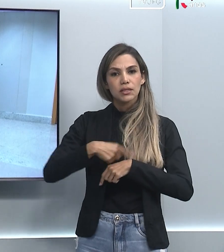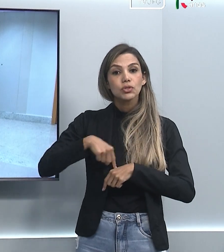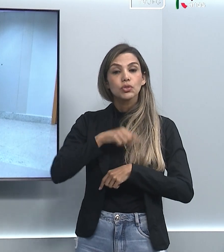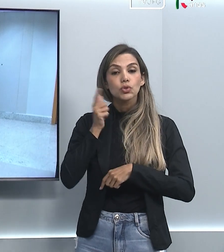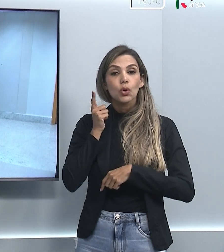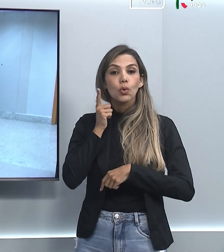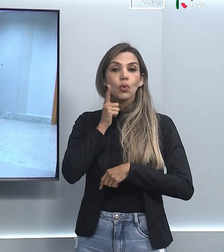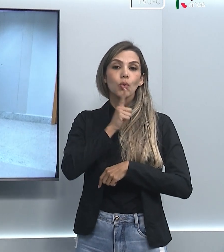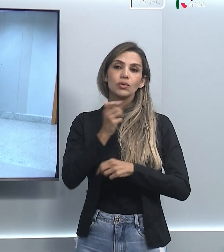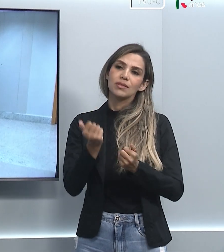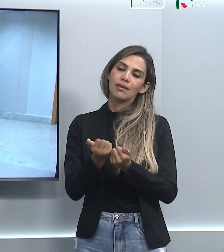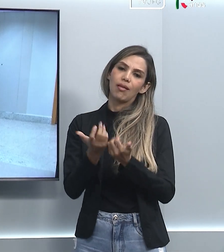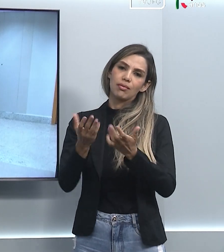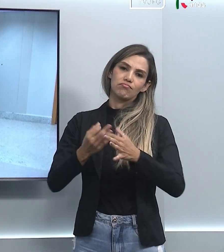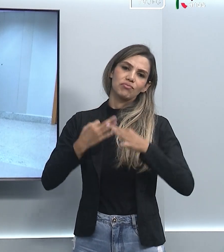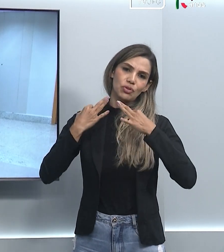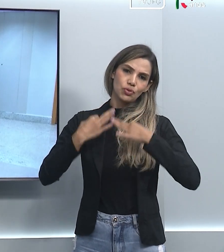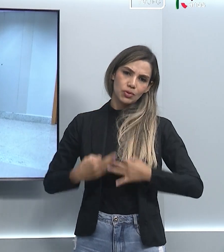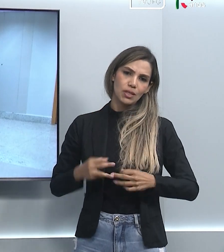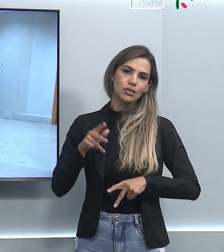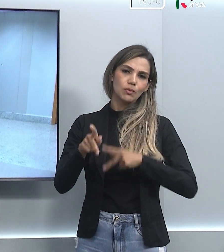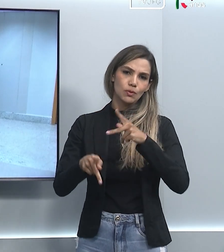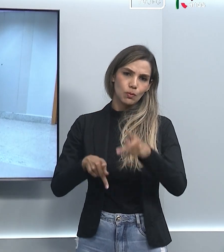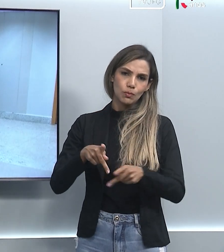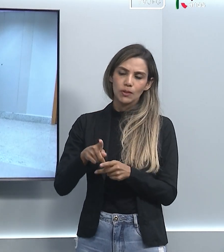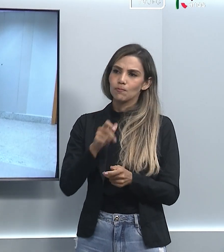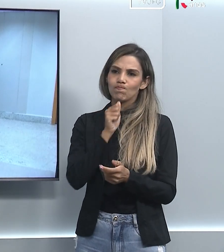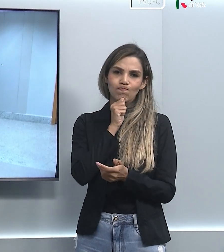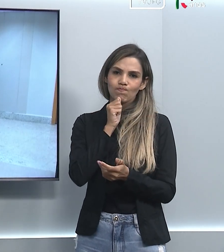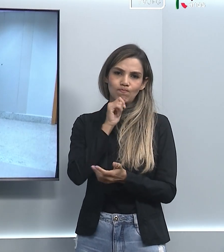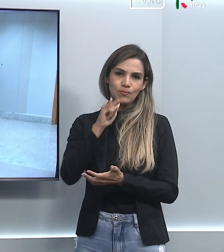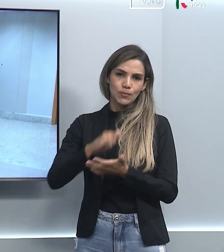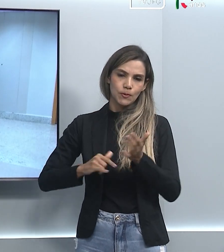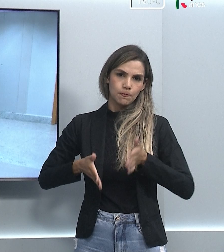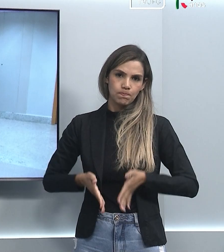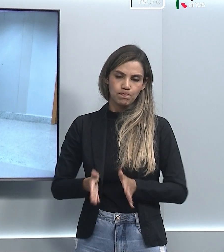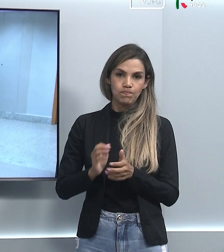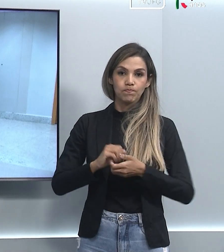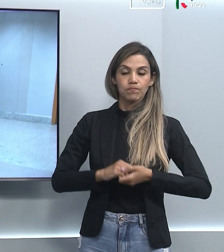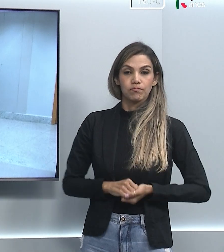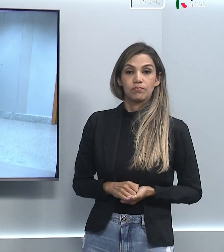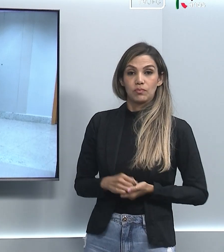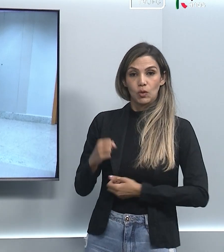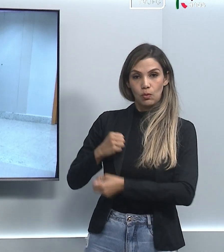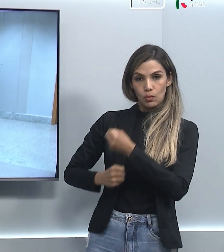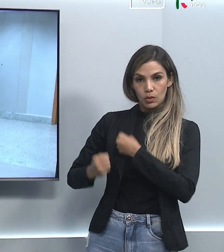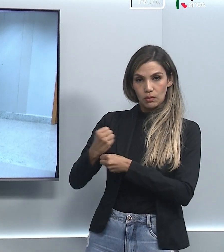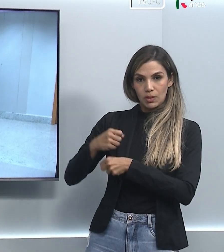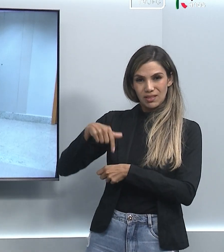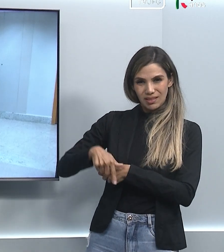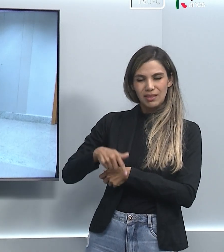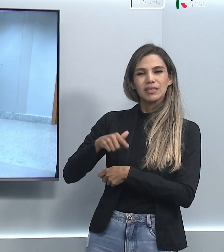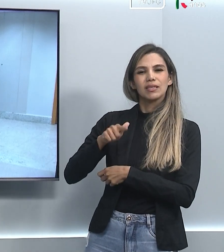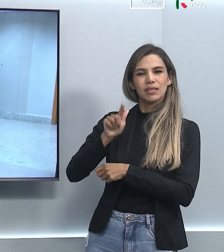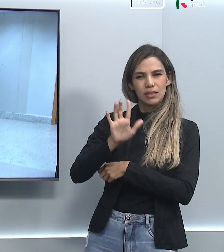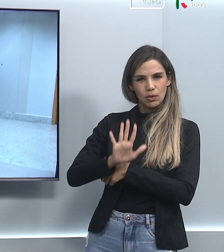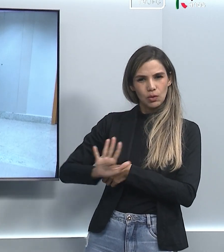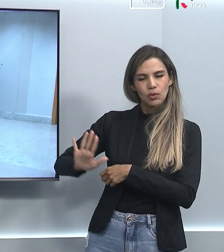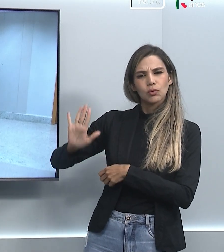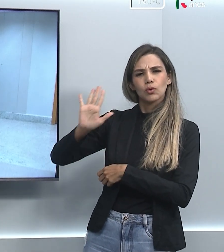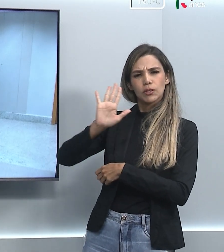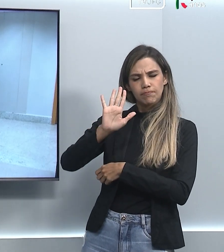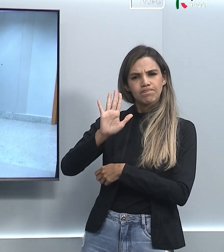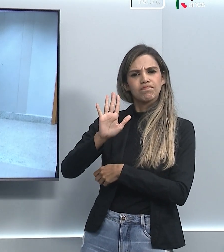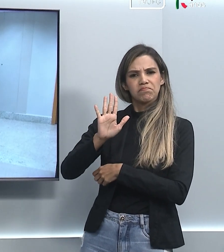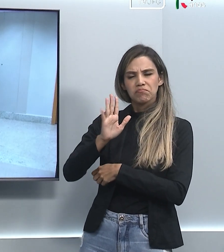condição de dignidade a essa população. Ano passado, o Estado de Goiás teve uma participação muito importante nos